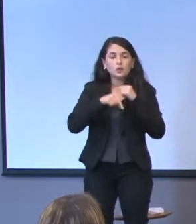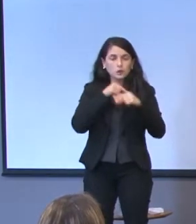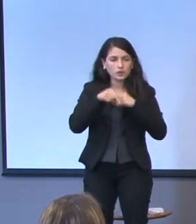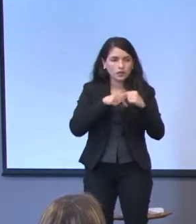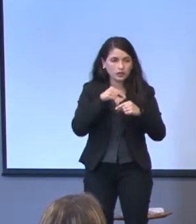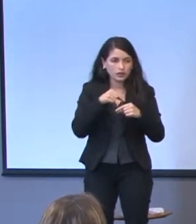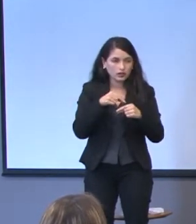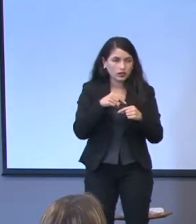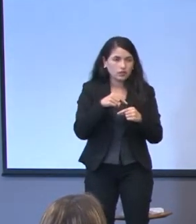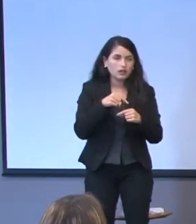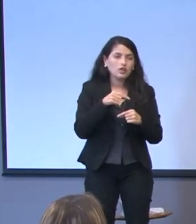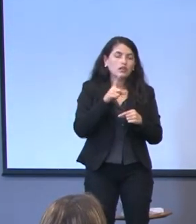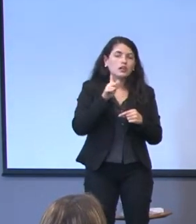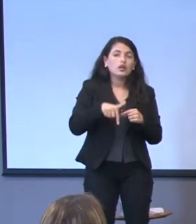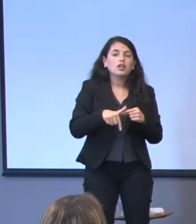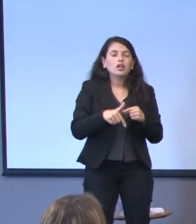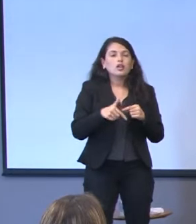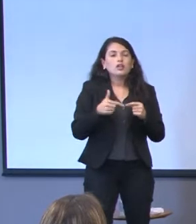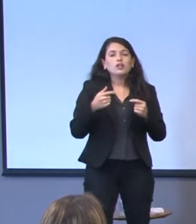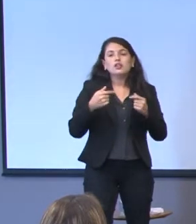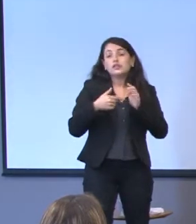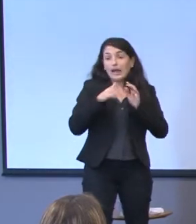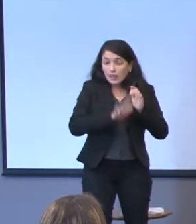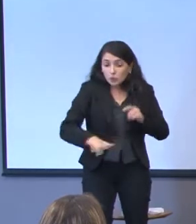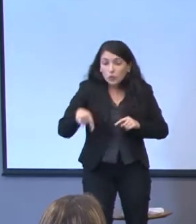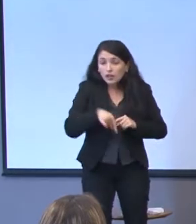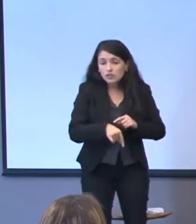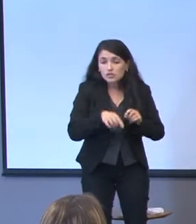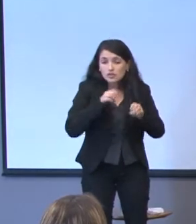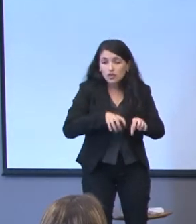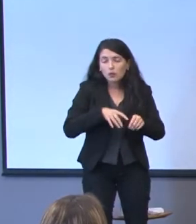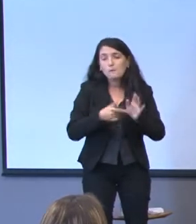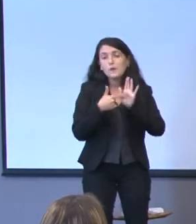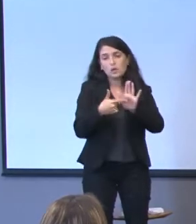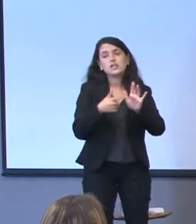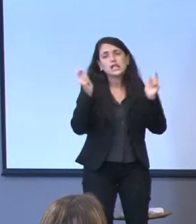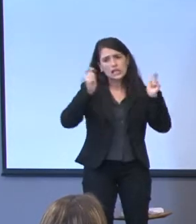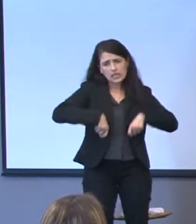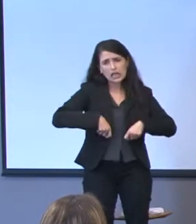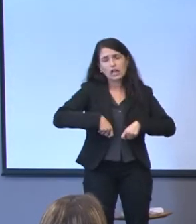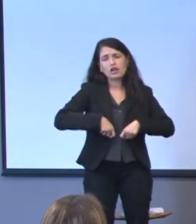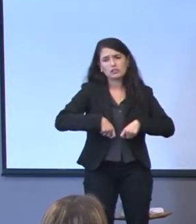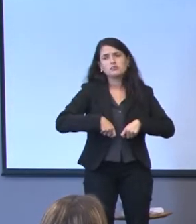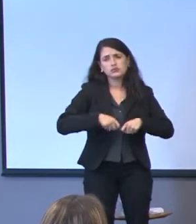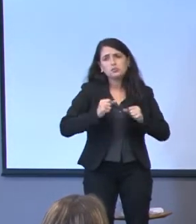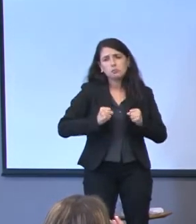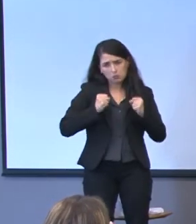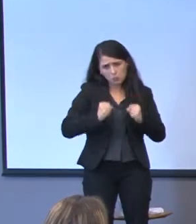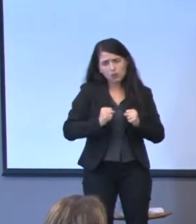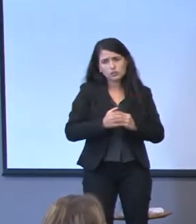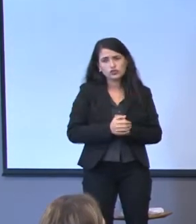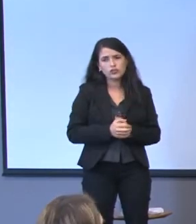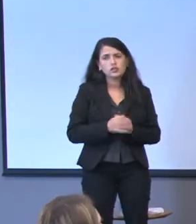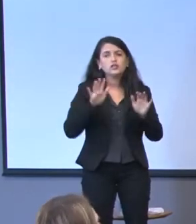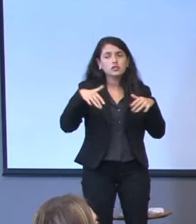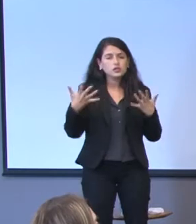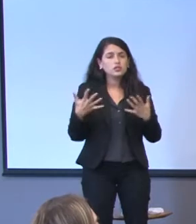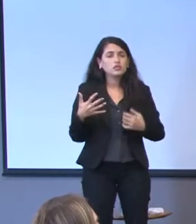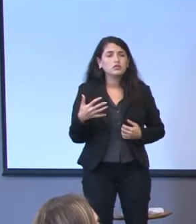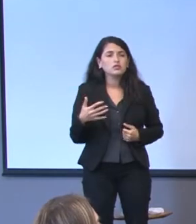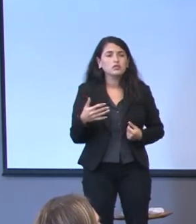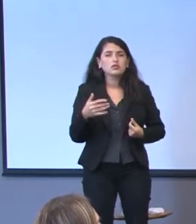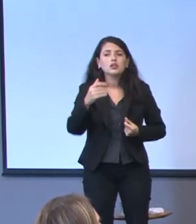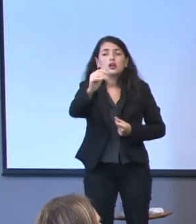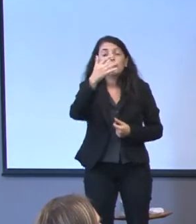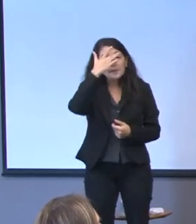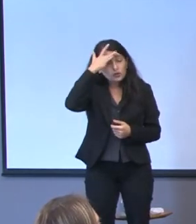porque é na educação que você demonstra que é possível. E eu até vou dizer que nós temos, as pessoas com deficiência,